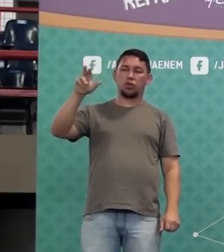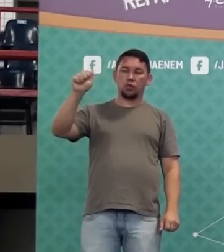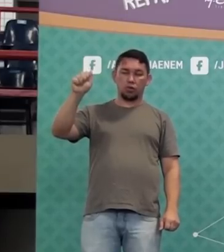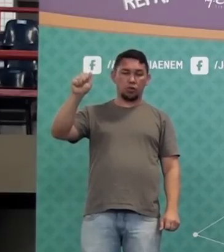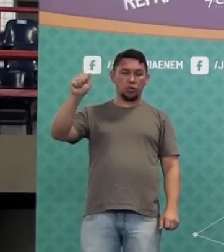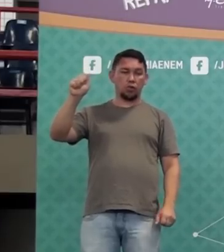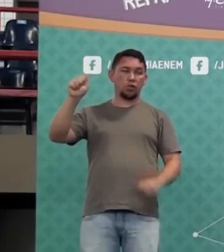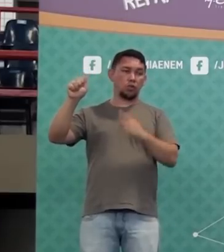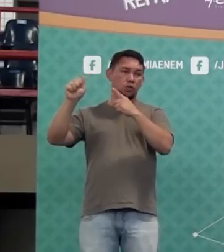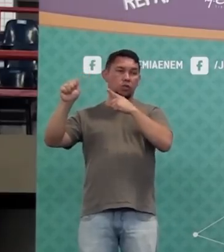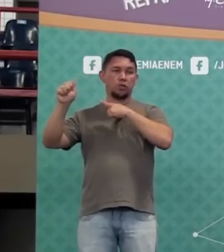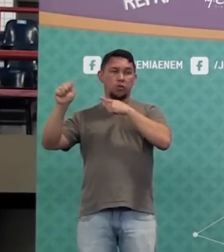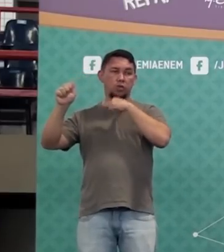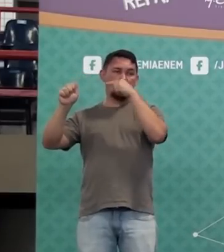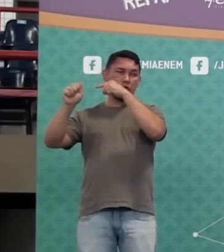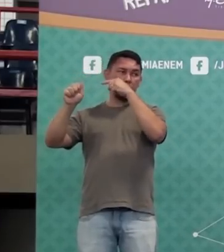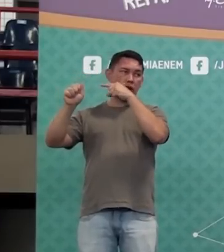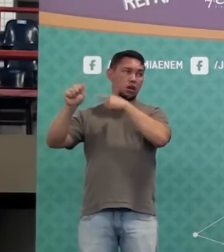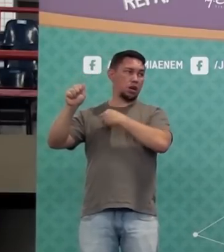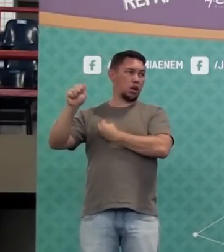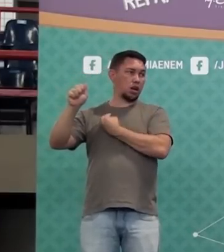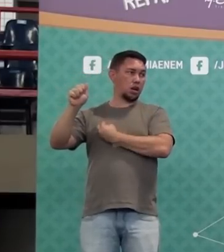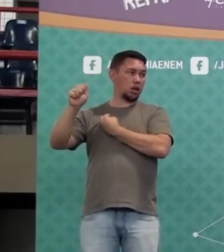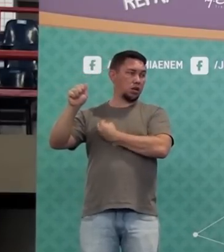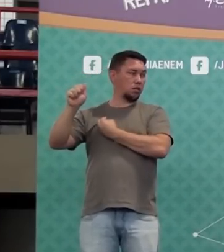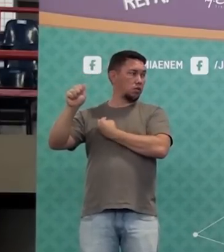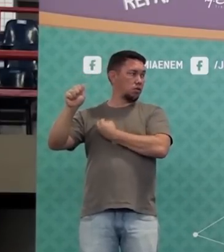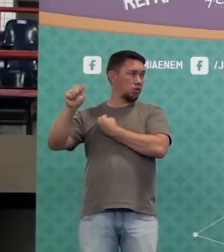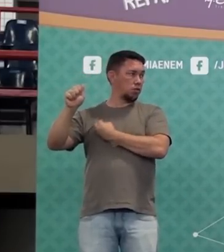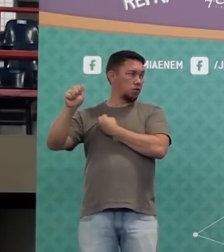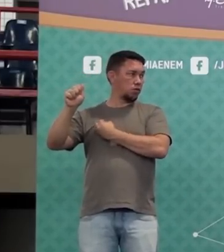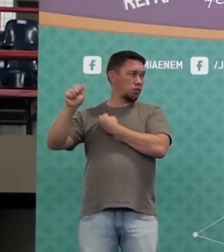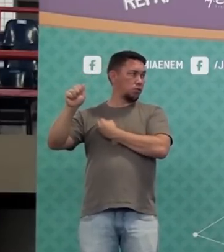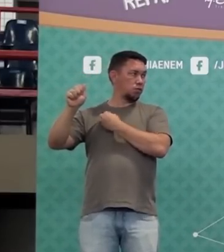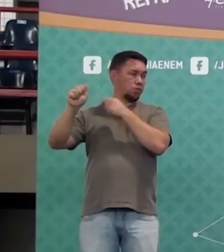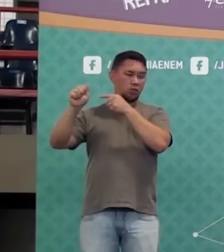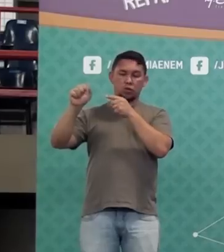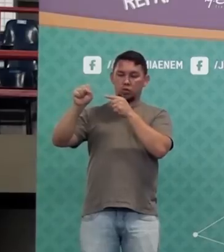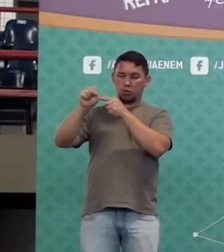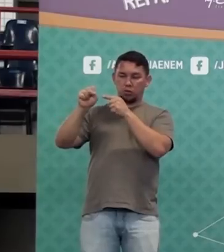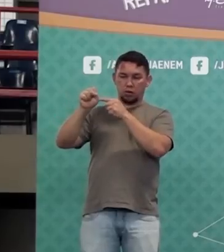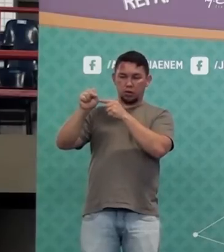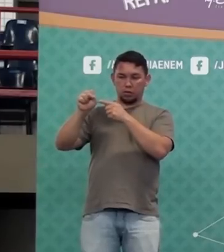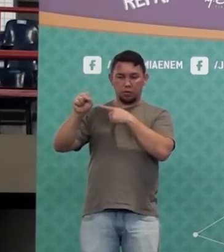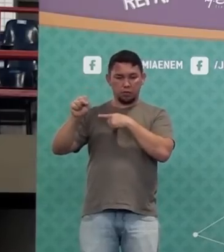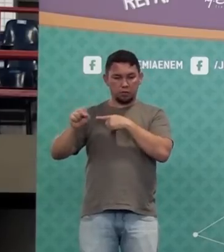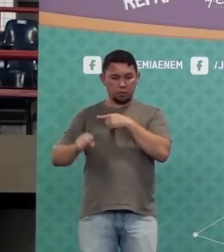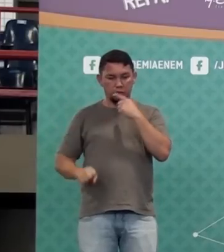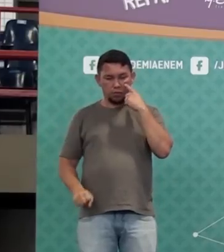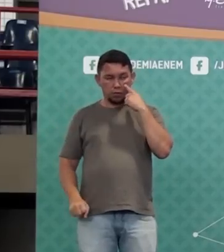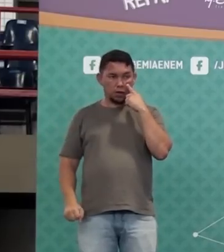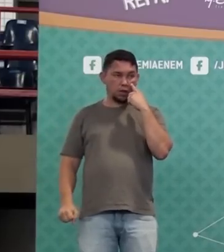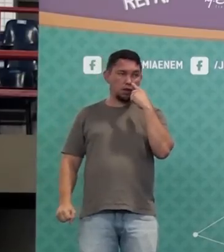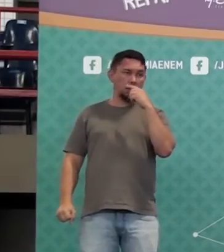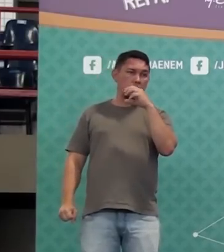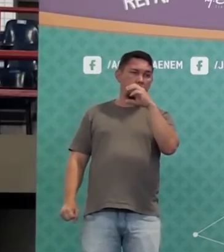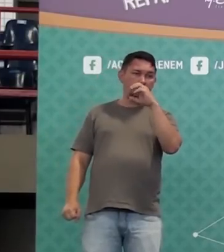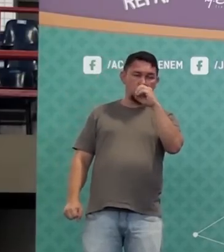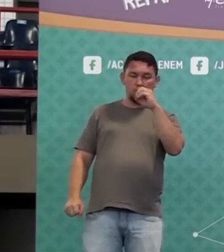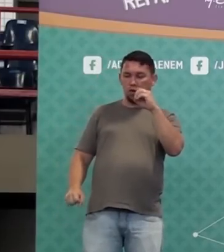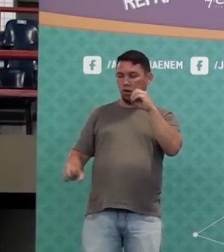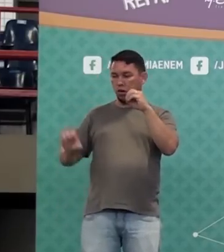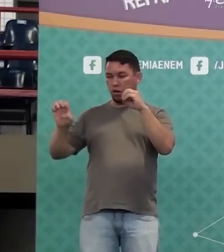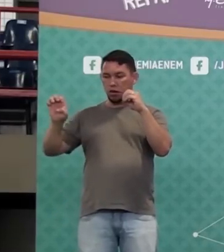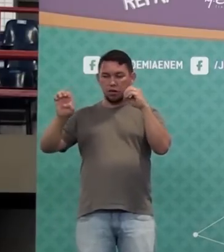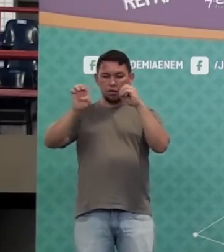que começa com E. Aí eu junto infraestrutura. E a razão é essa. Viram como é